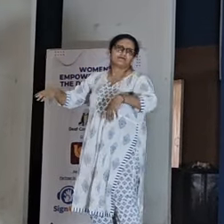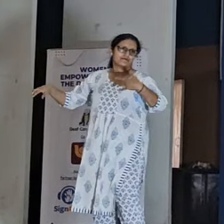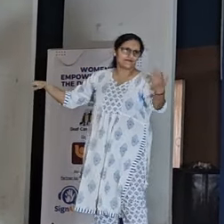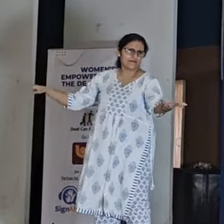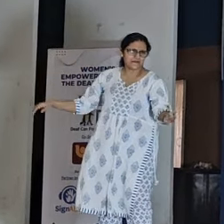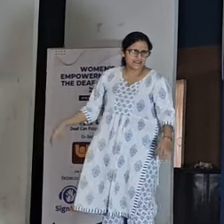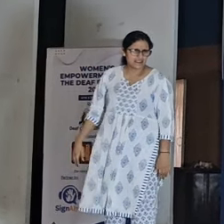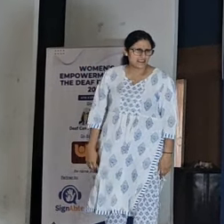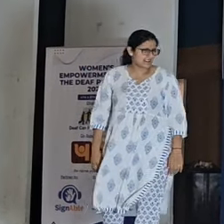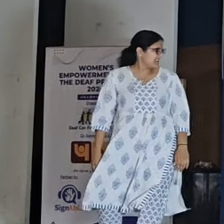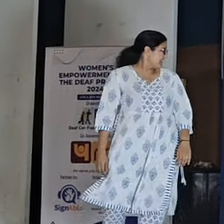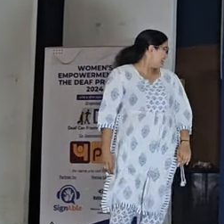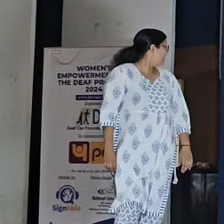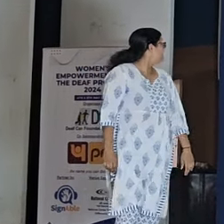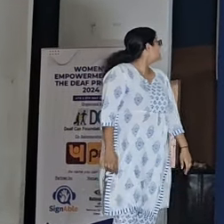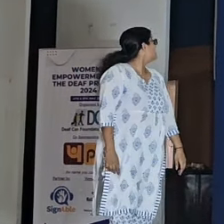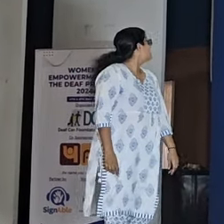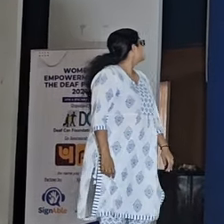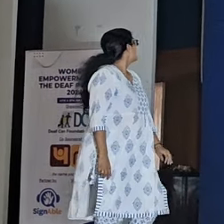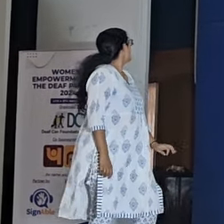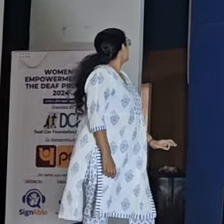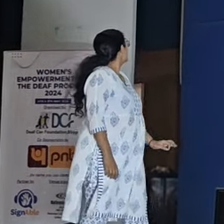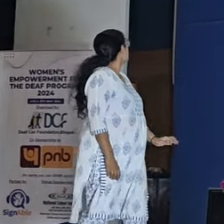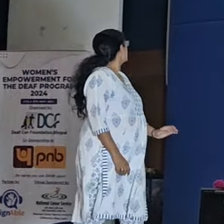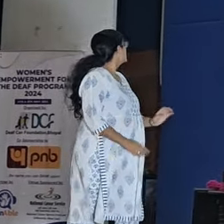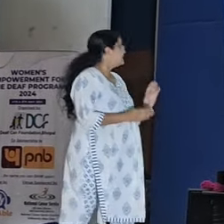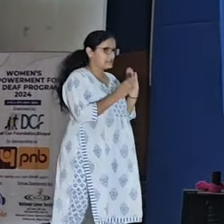सारे प्लेसेस पे है ये, ओके मैं नेक्स्ट स्टेप पे जाना चाहूंगी,